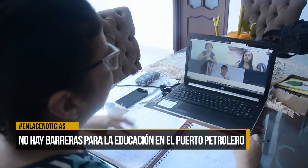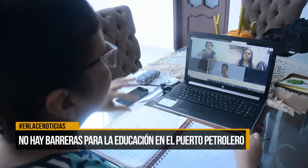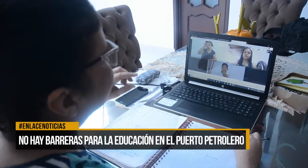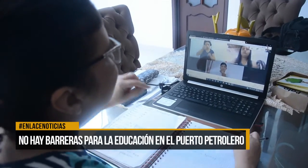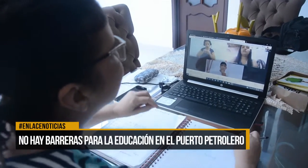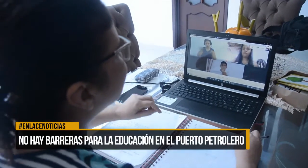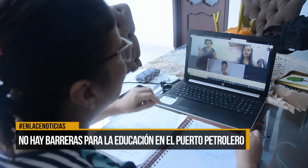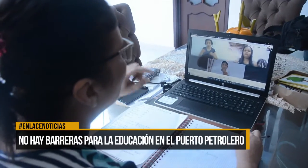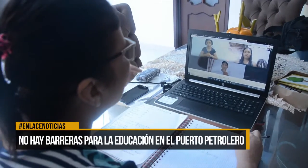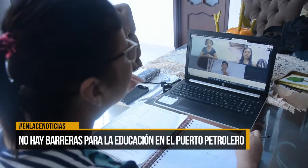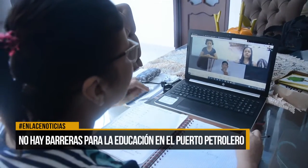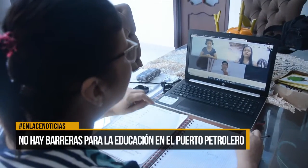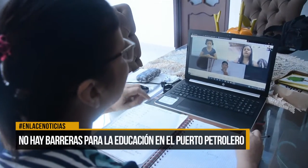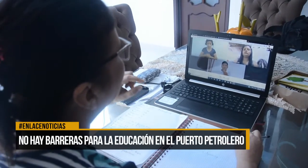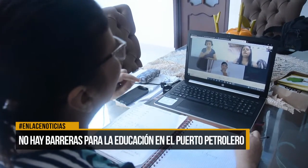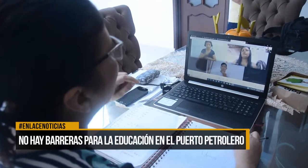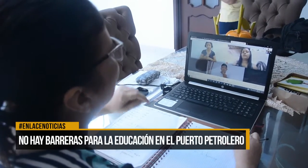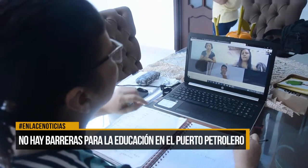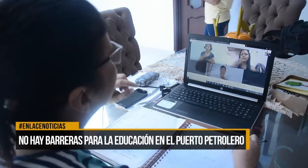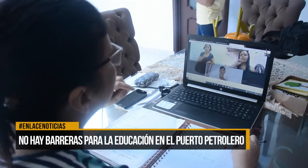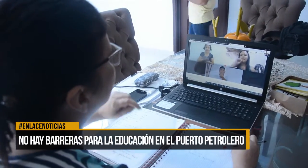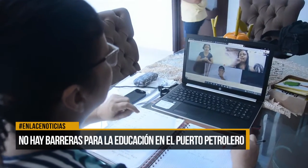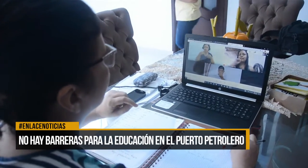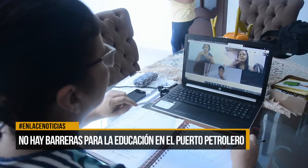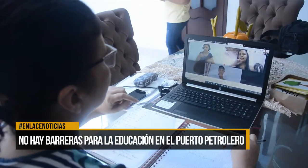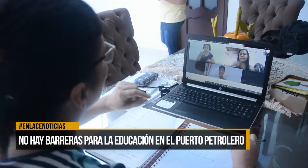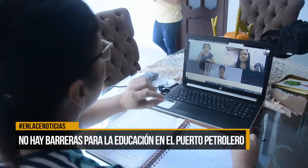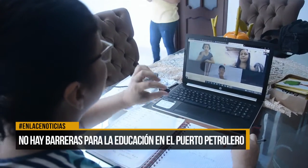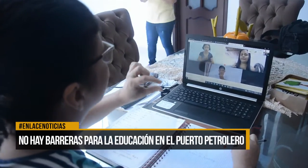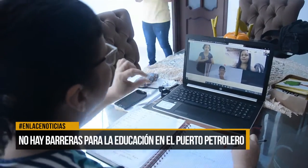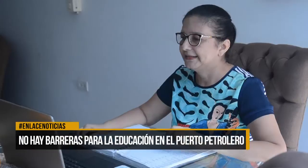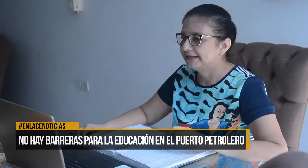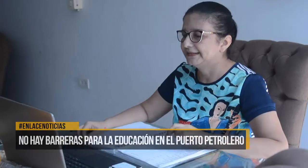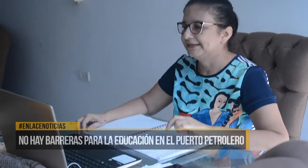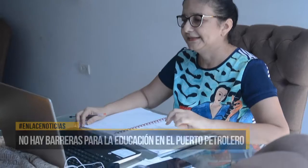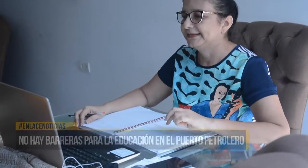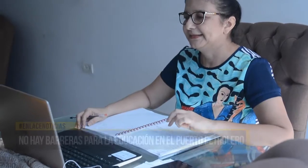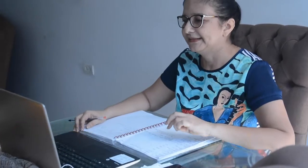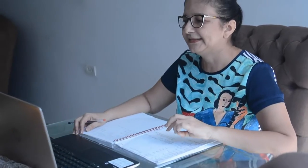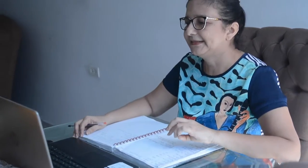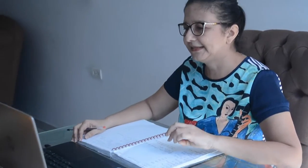hacen uso de las herramientas tecnológicas educativas que la alcaldía distrital les suministra.